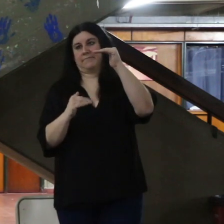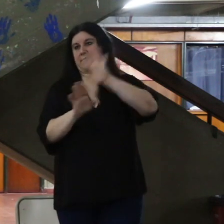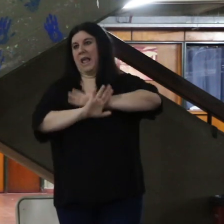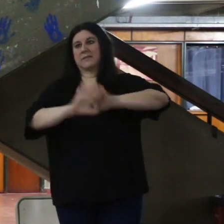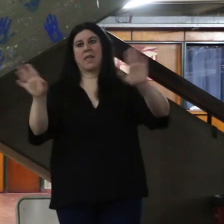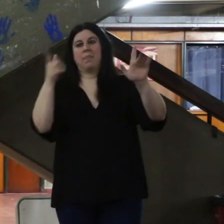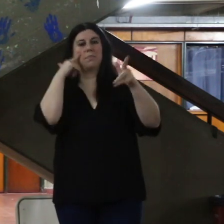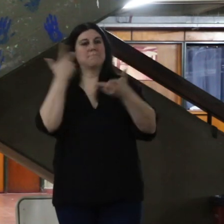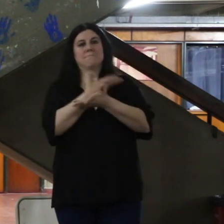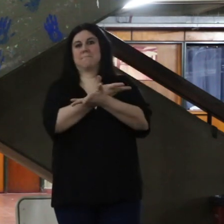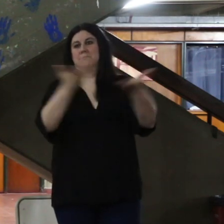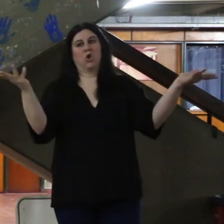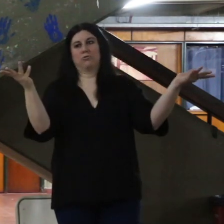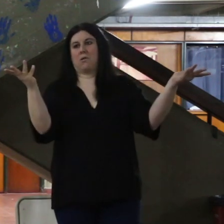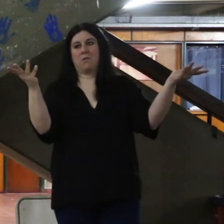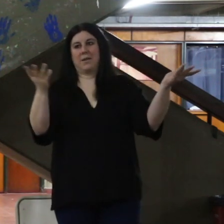desnudo.